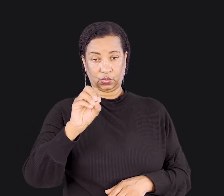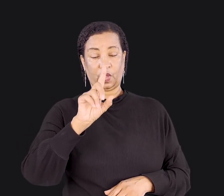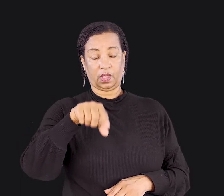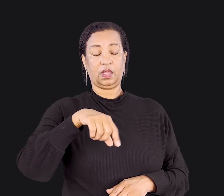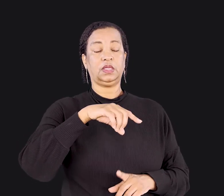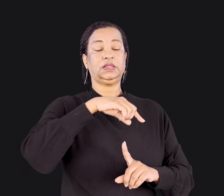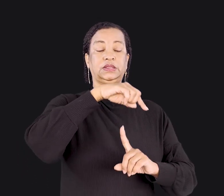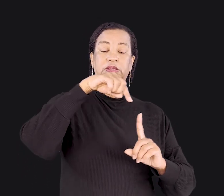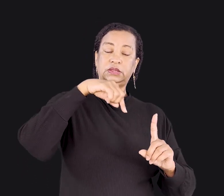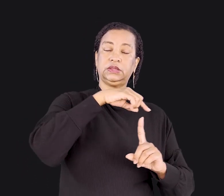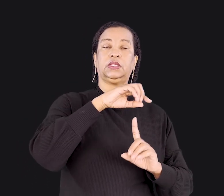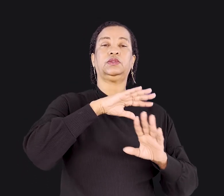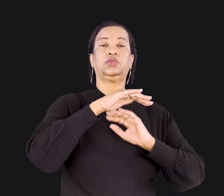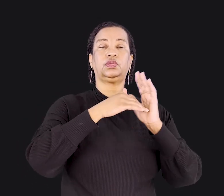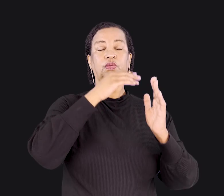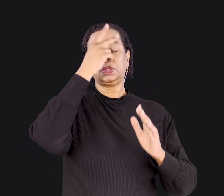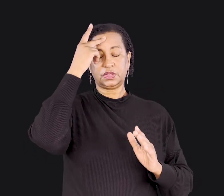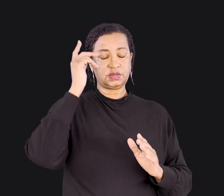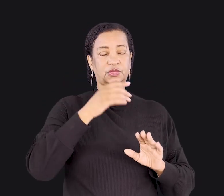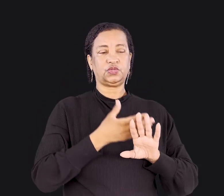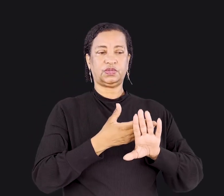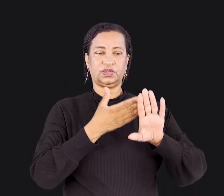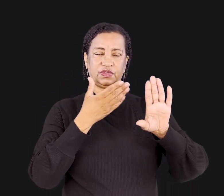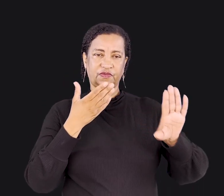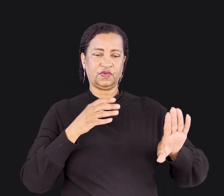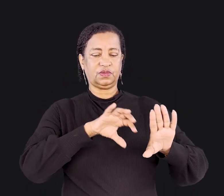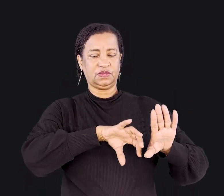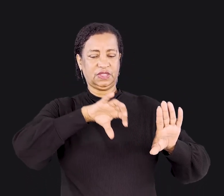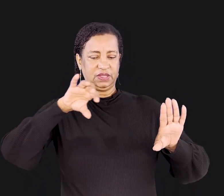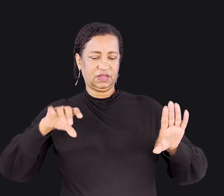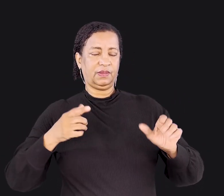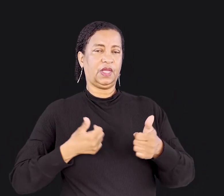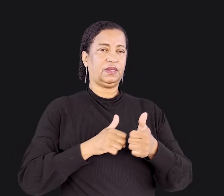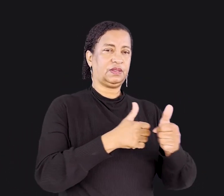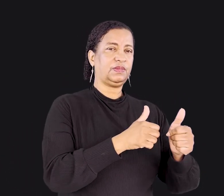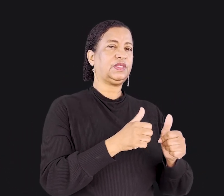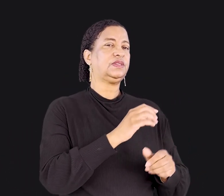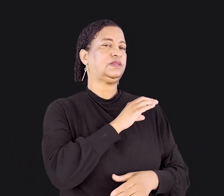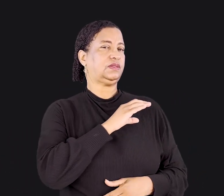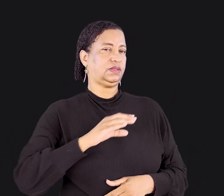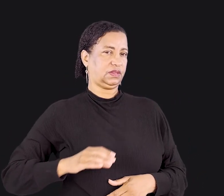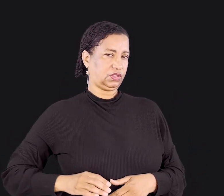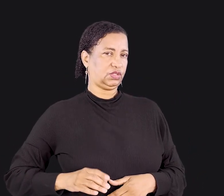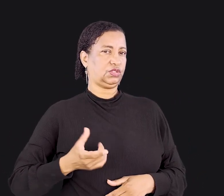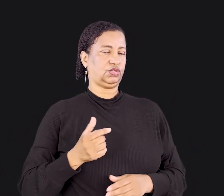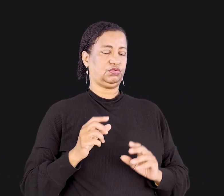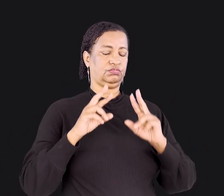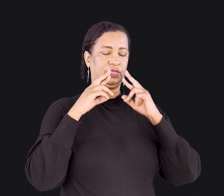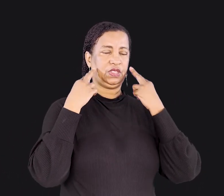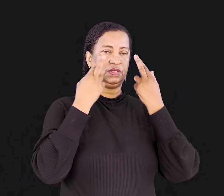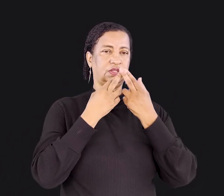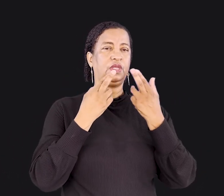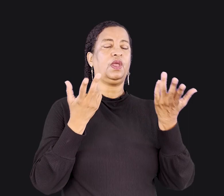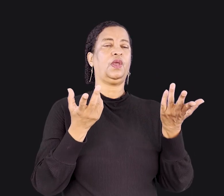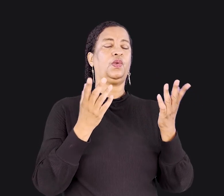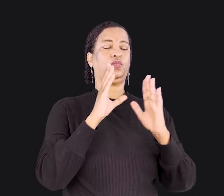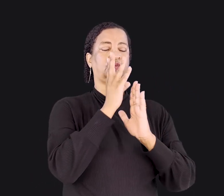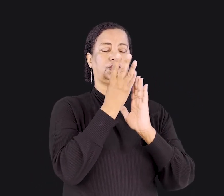Quando todos os santos, todas as pessoas que foram separadas para seguir a Cristo se reúnem como igreja e o pastor as ensina